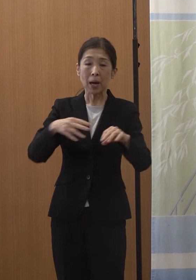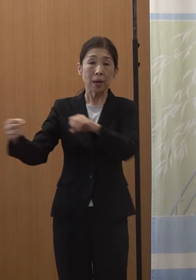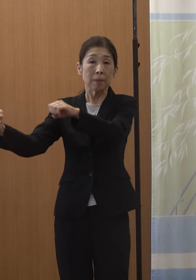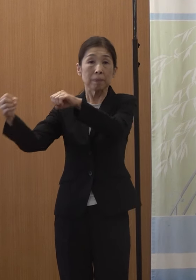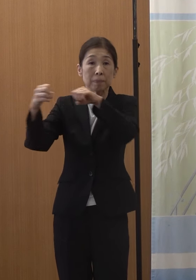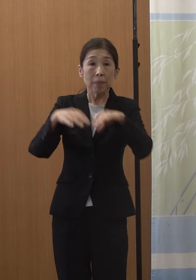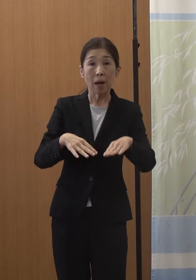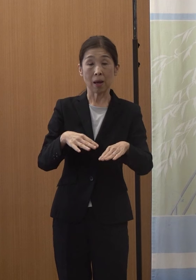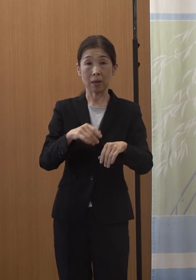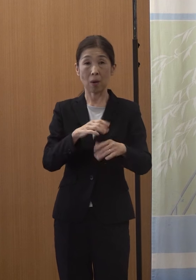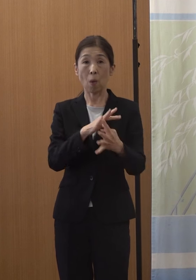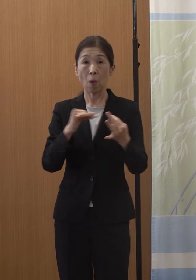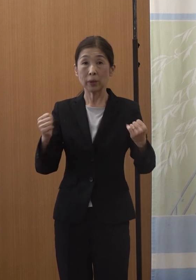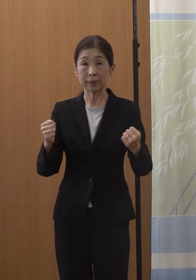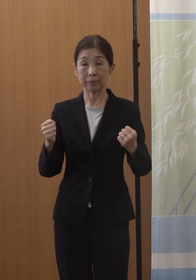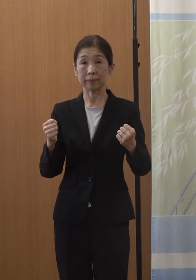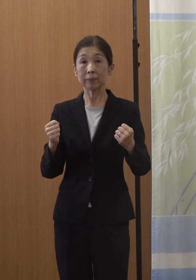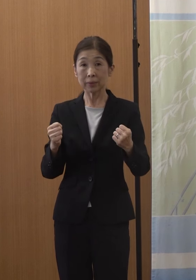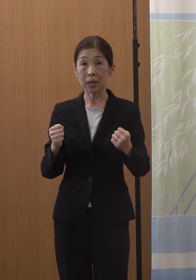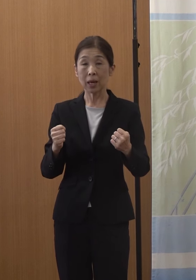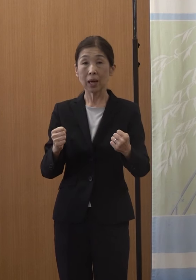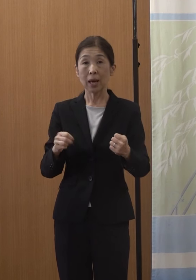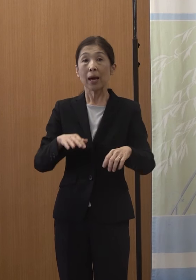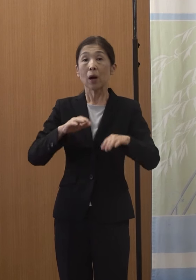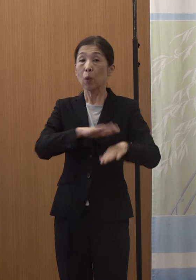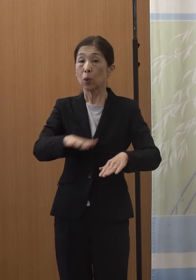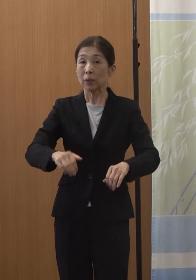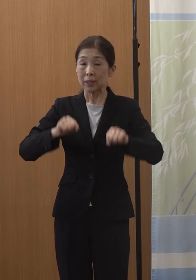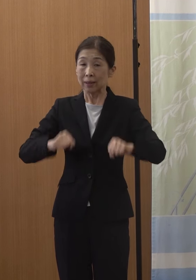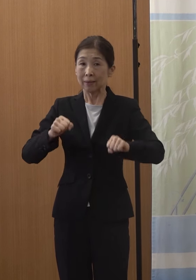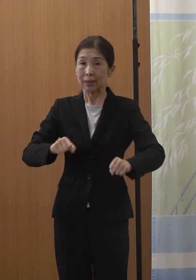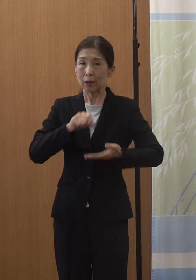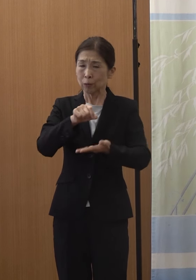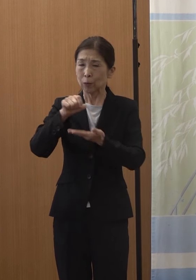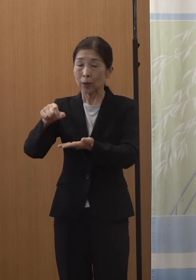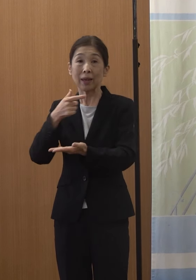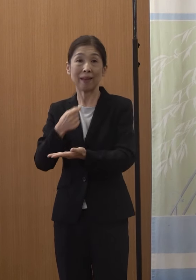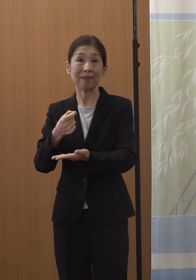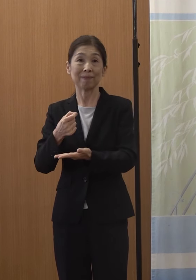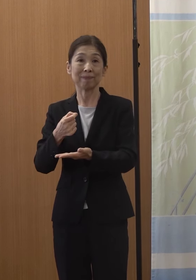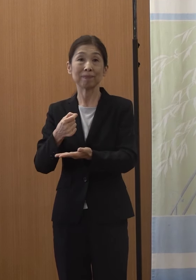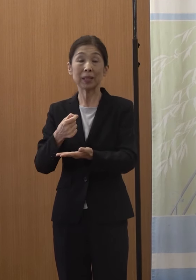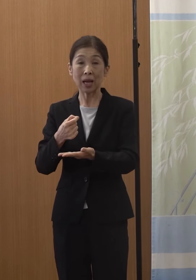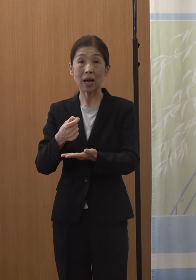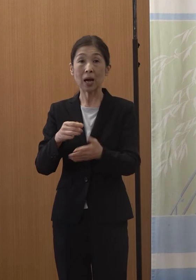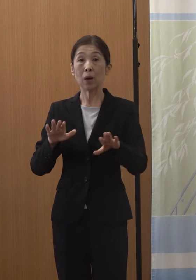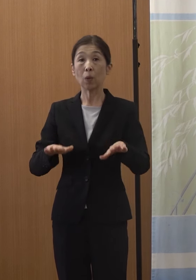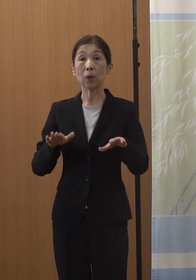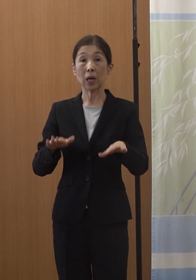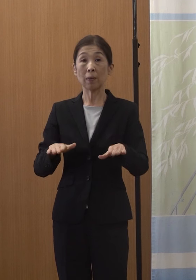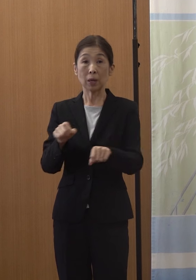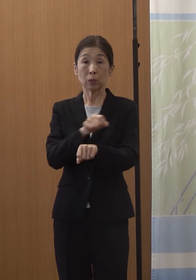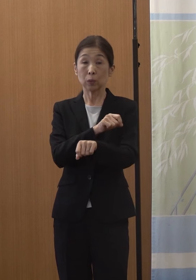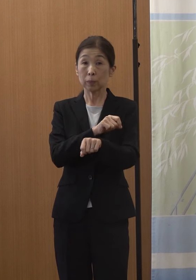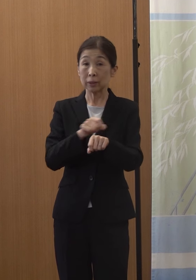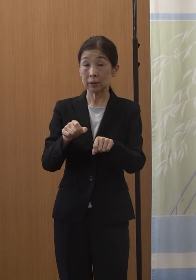フェスティバルを通じて子どもたちに元気を届けたいと思います。加えて今回は特別